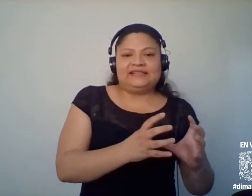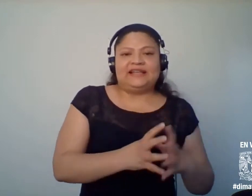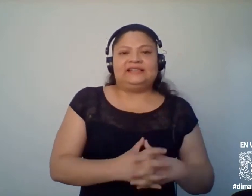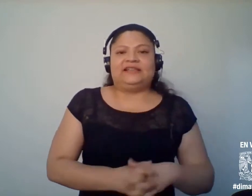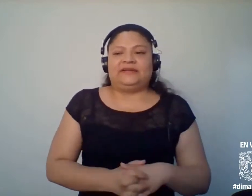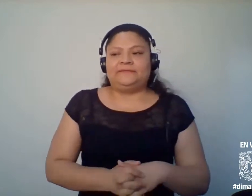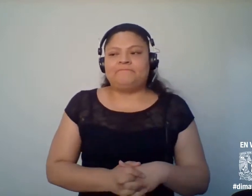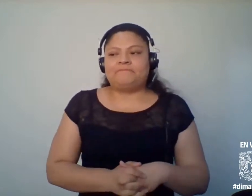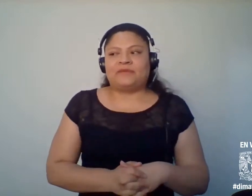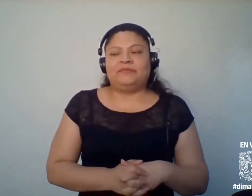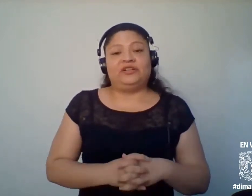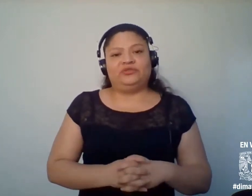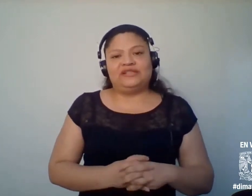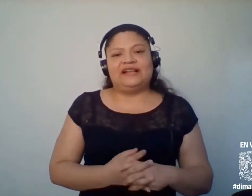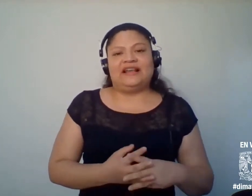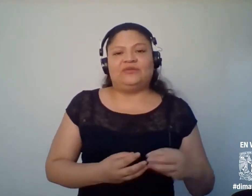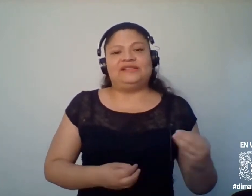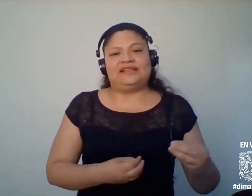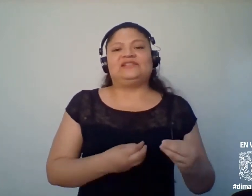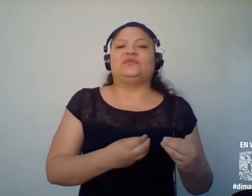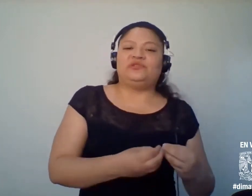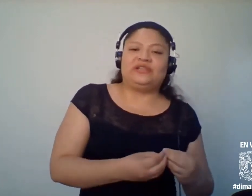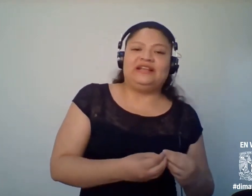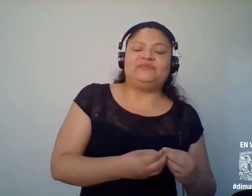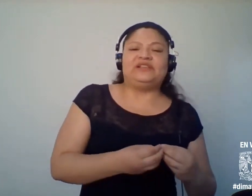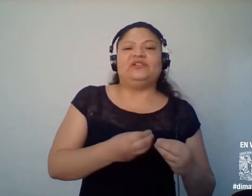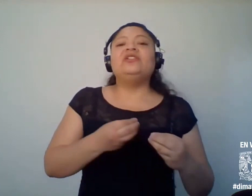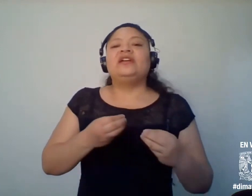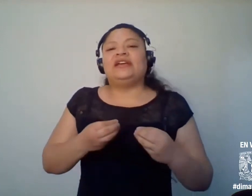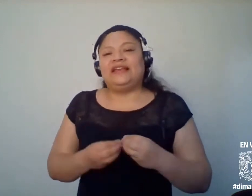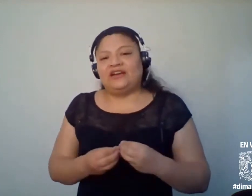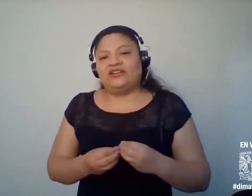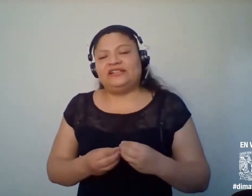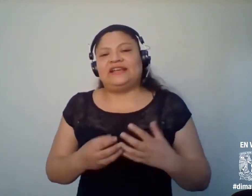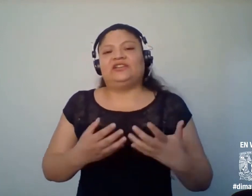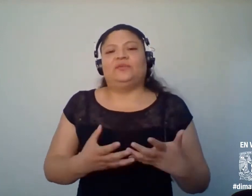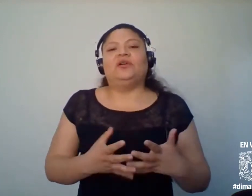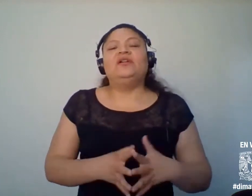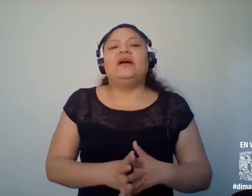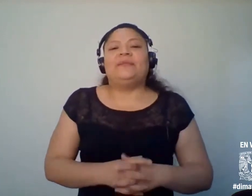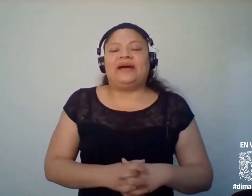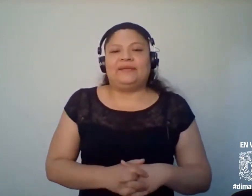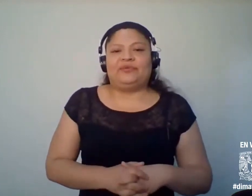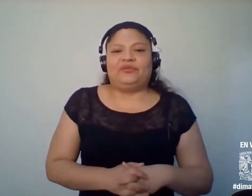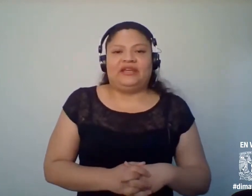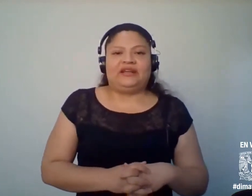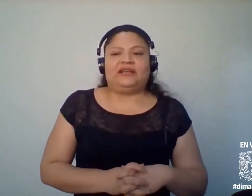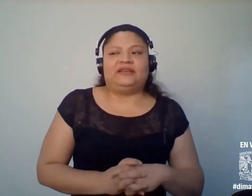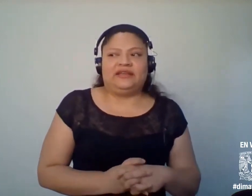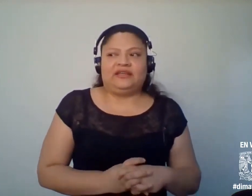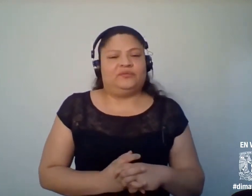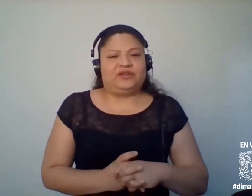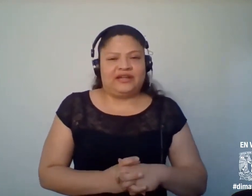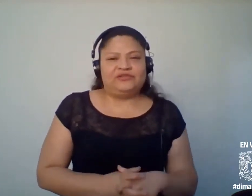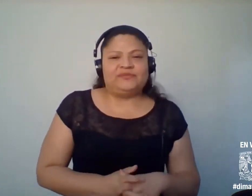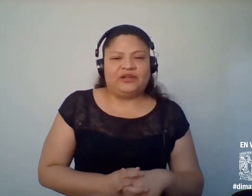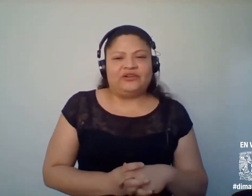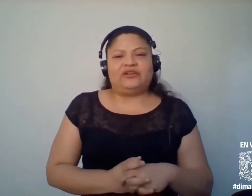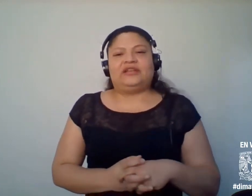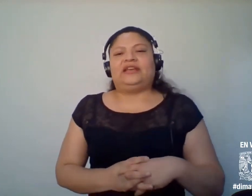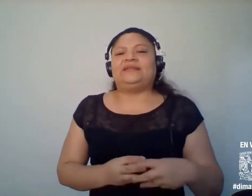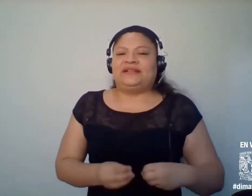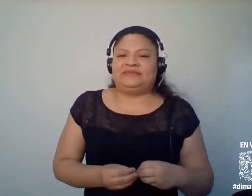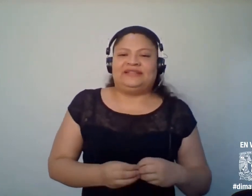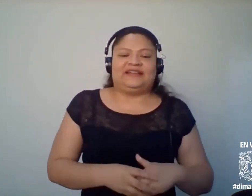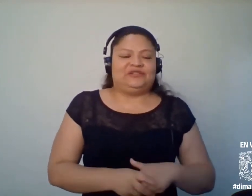de estas virtudes de la lengua de señas, como son el espacio y la iconicidad, como para poder comunicarnos